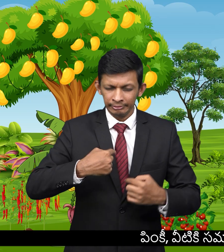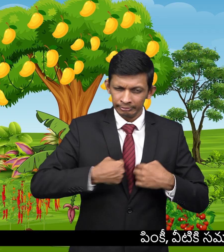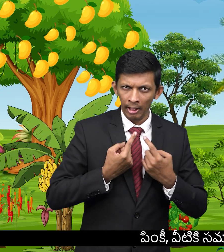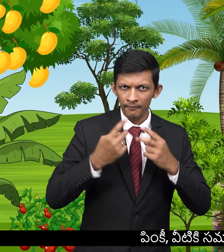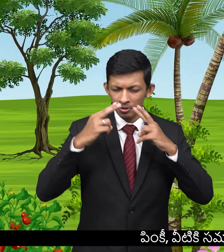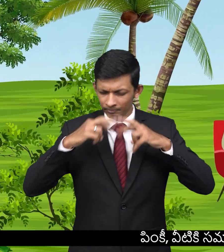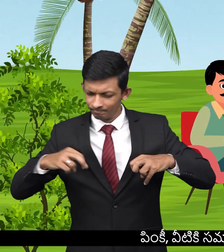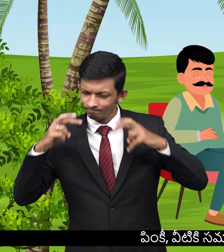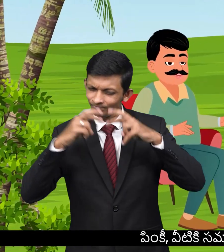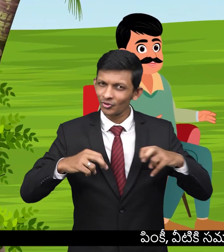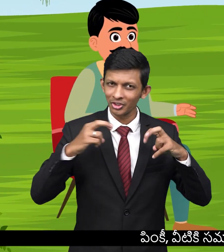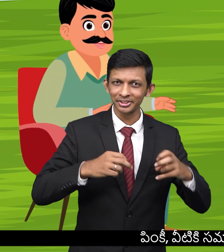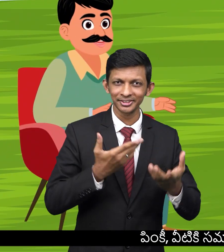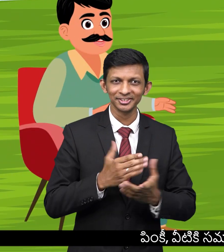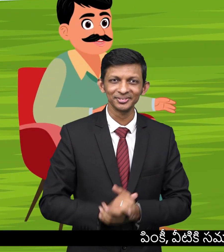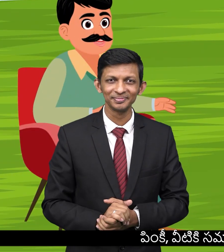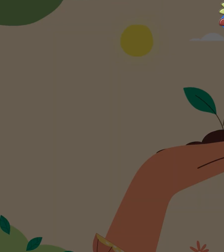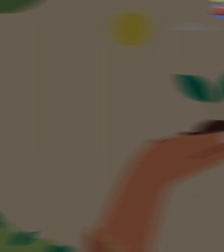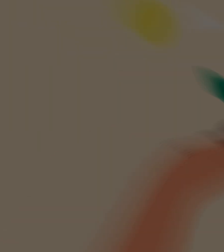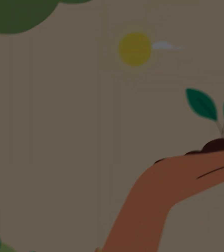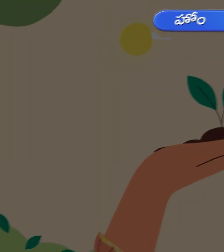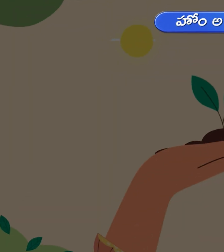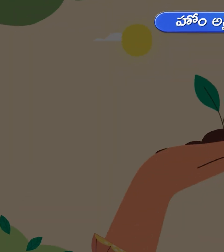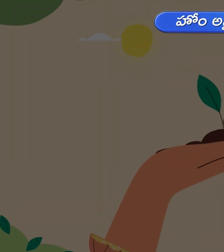పింకీ, వీటికి సమాధానం ఇవ్వండి.